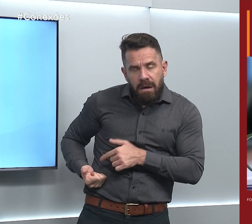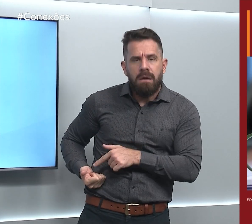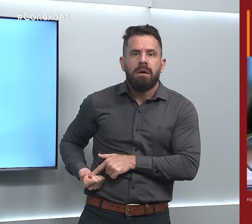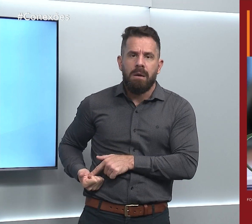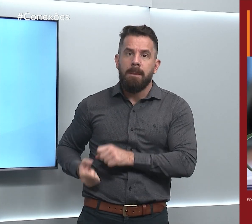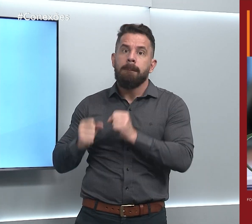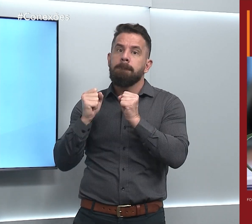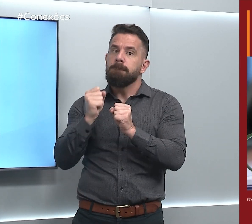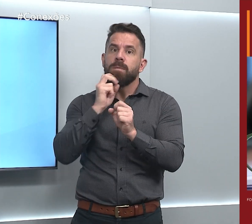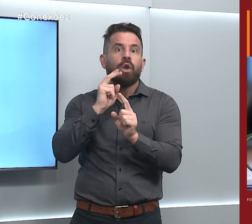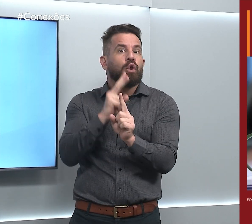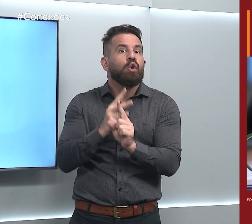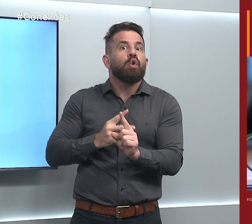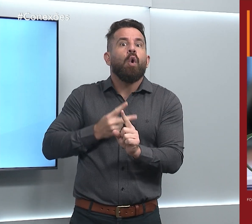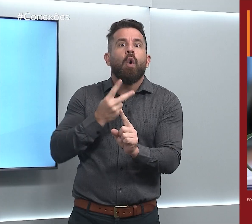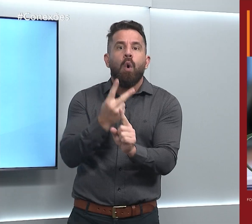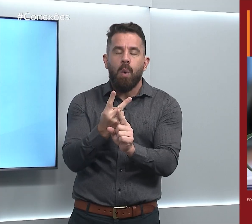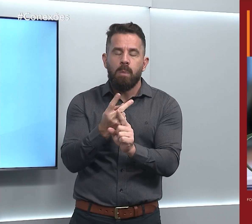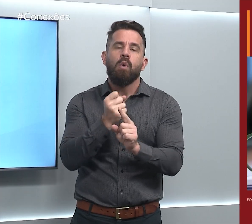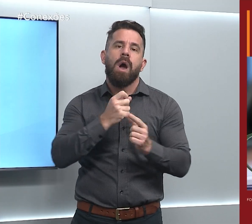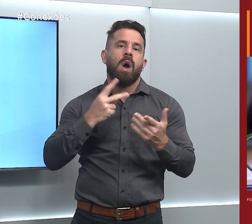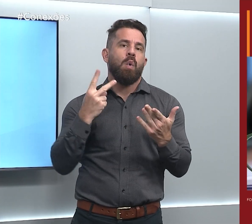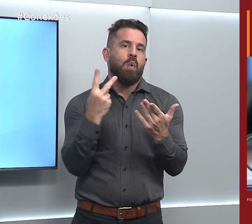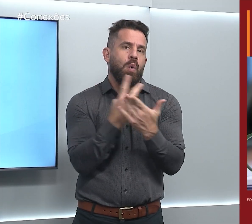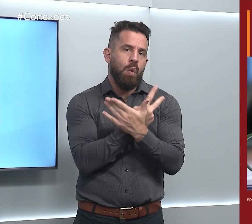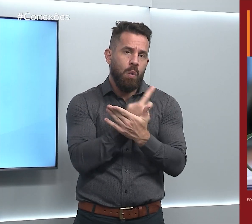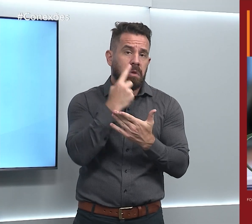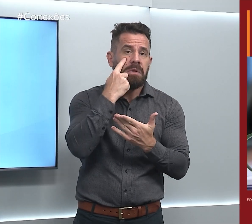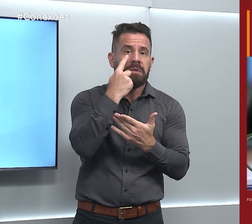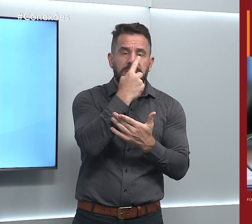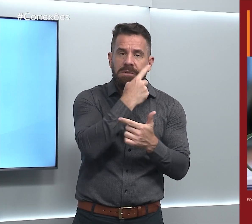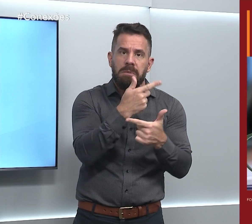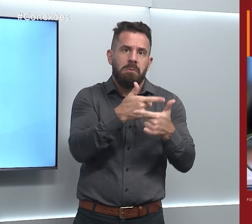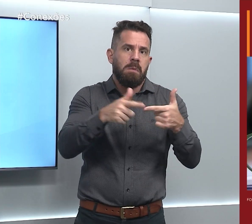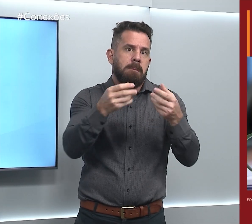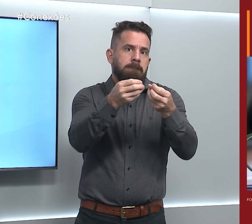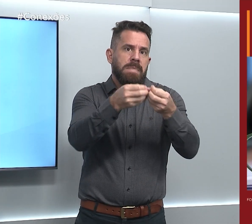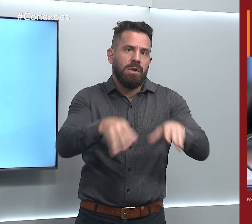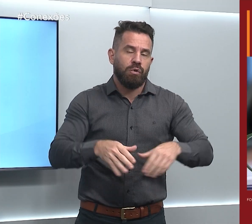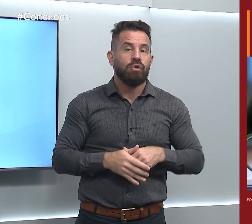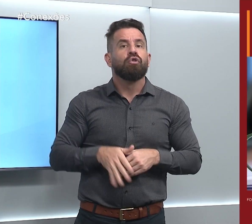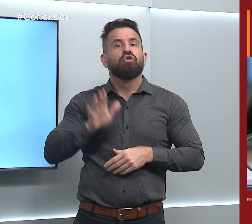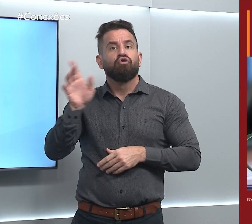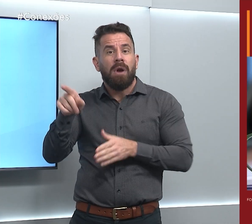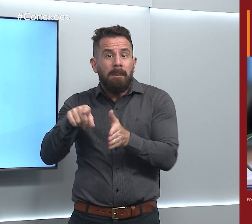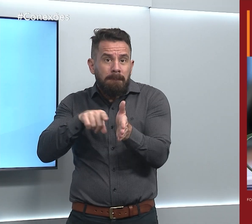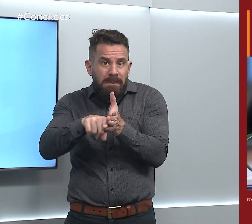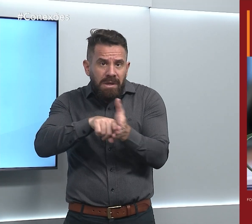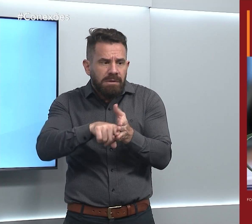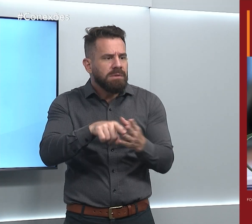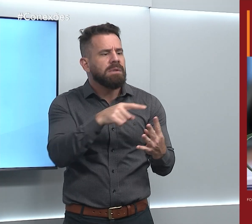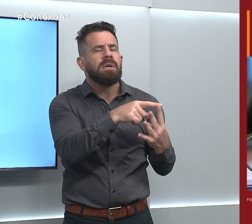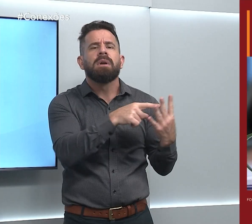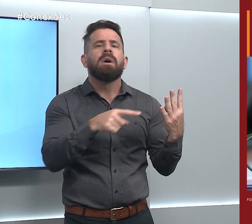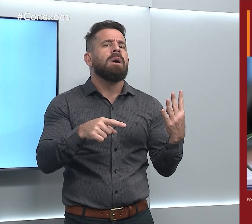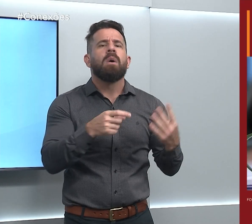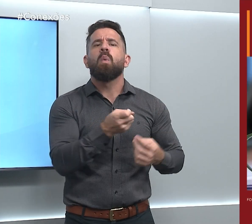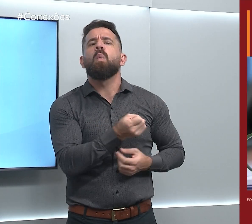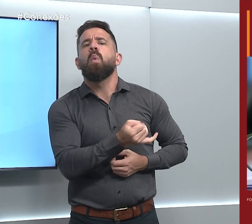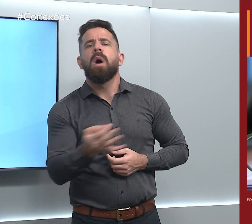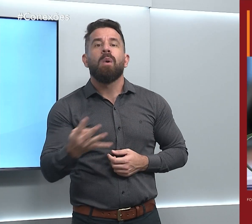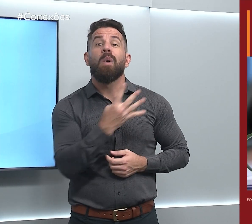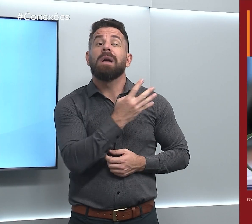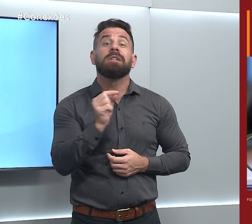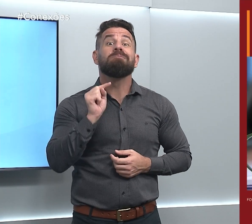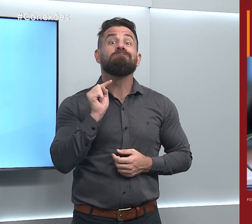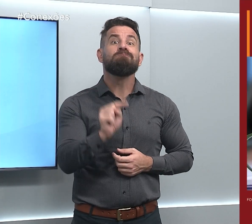probabilidade das pessoas desenvolverem danos nos olhos. Essa pesquisa acompanhou mais de 400 mil pacientes. E os